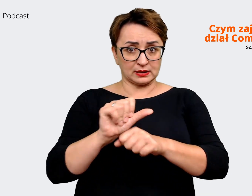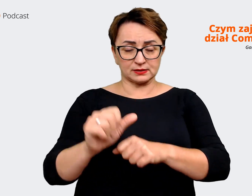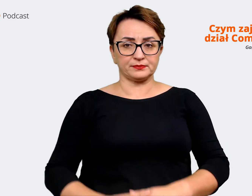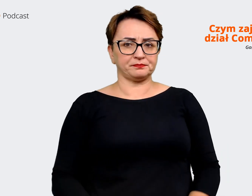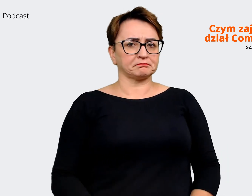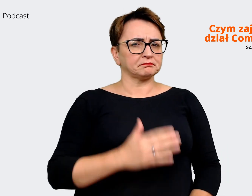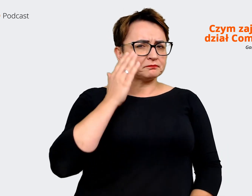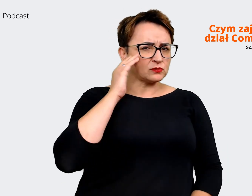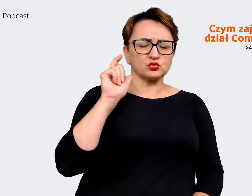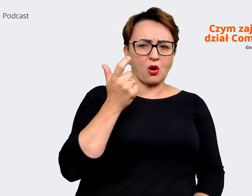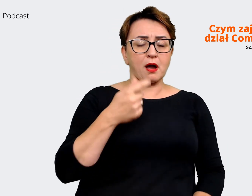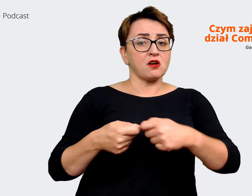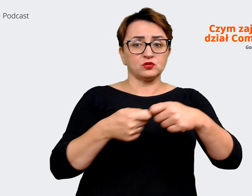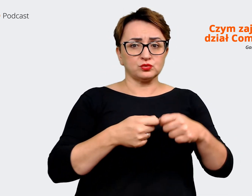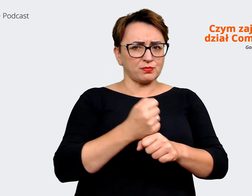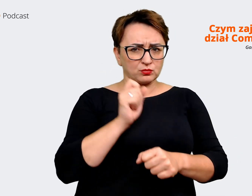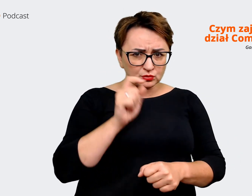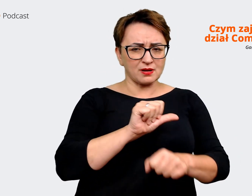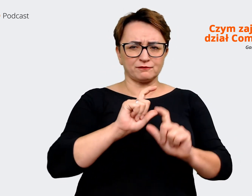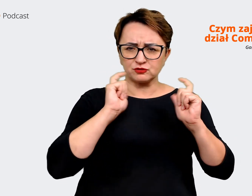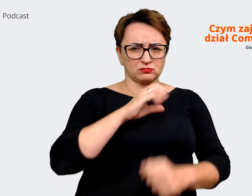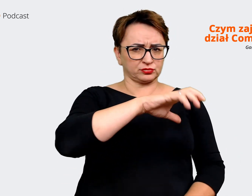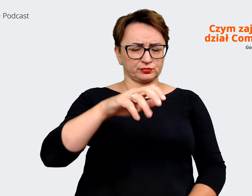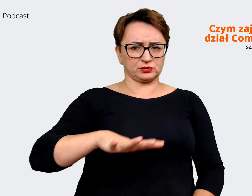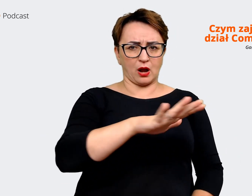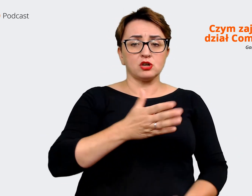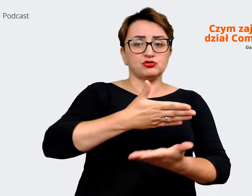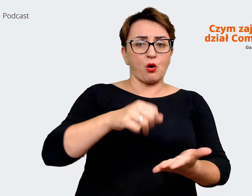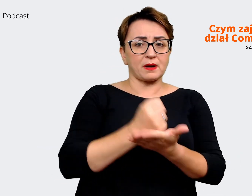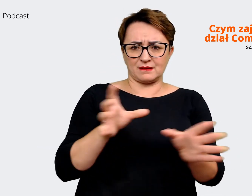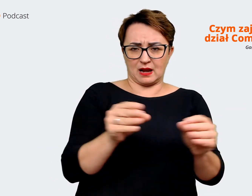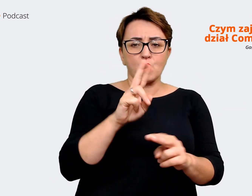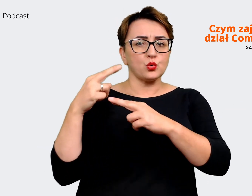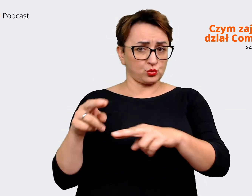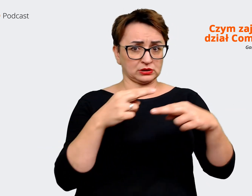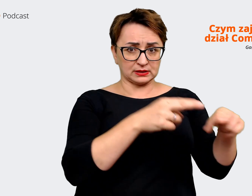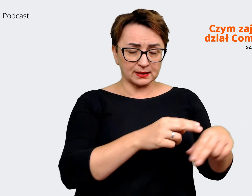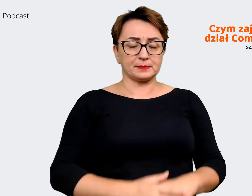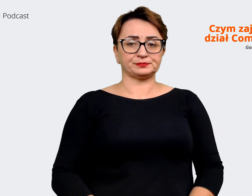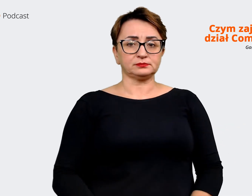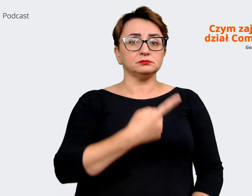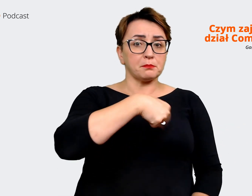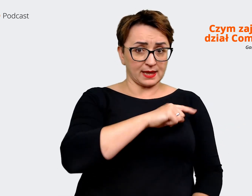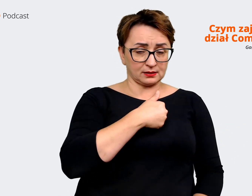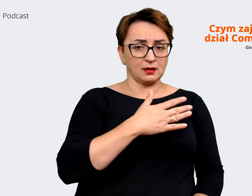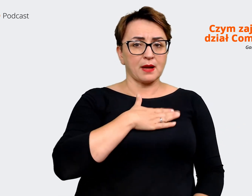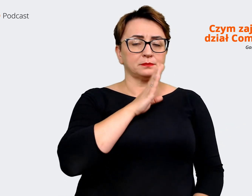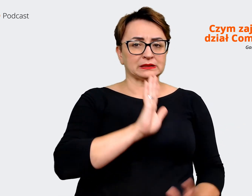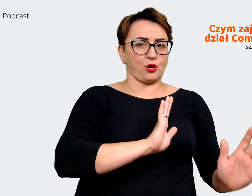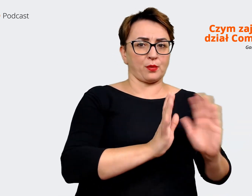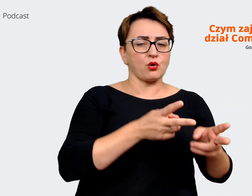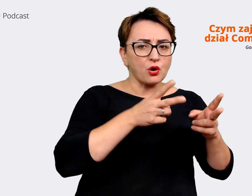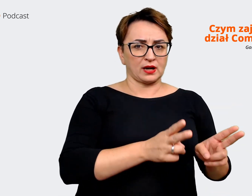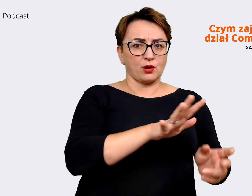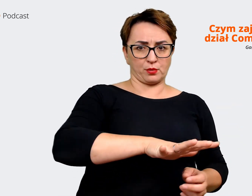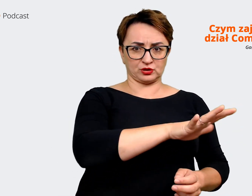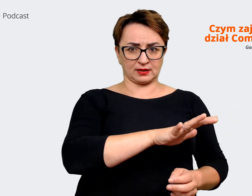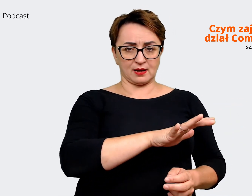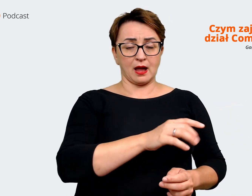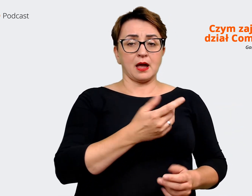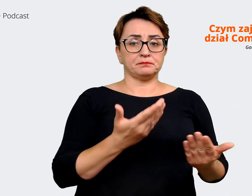na których współpracujecie? Wiesz co, współpracujemy na wszystkich płaszczyznach tak naprawdę z działem prawnym. Różnica jest taka, że mamy